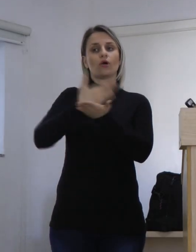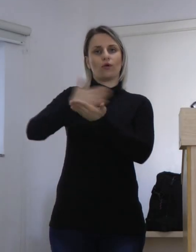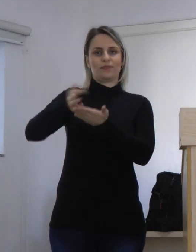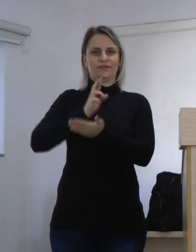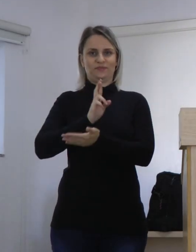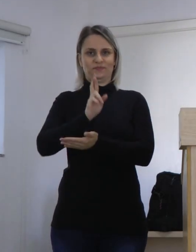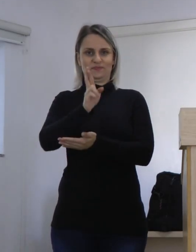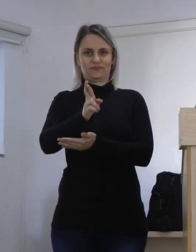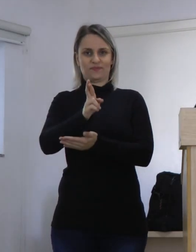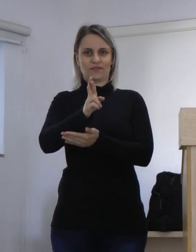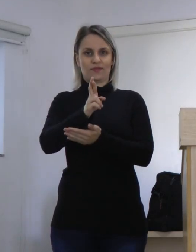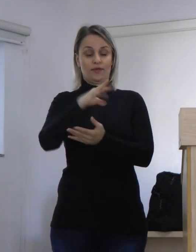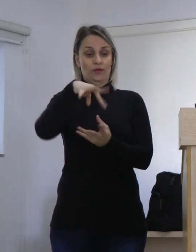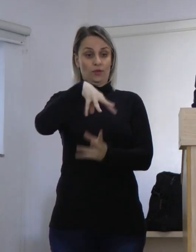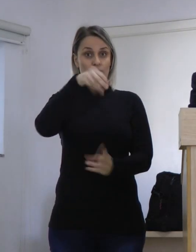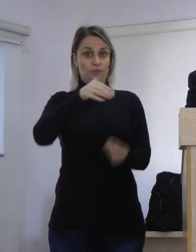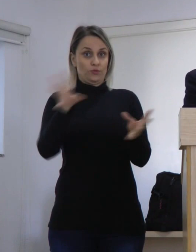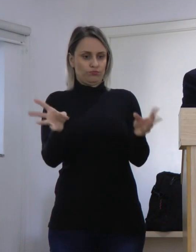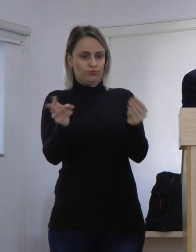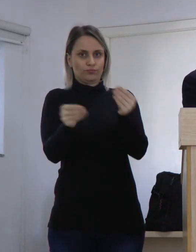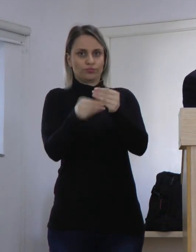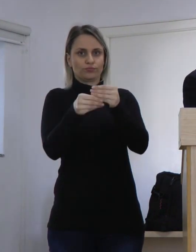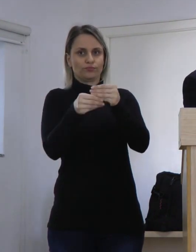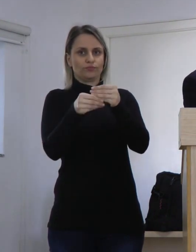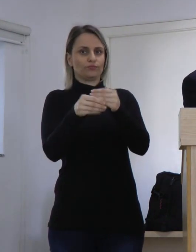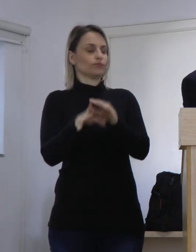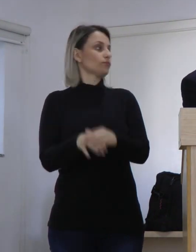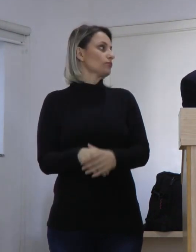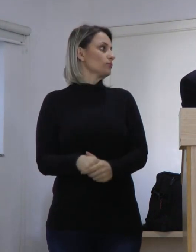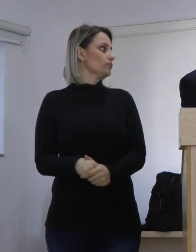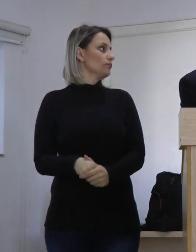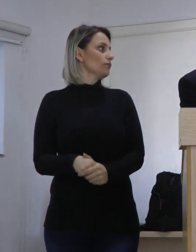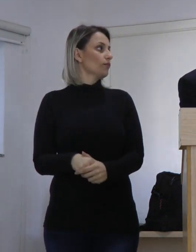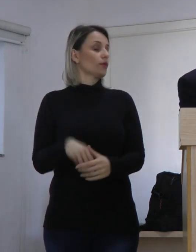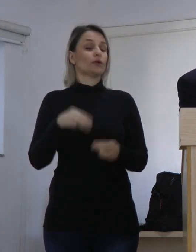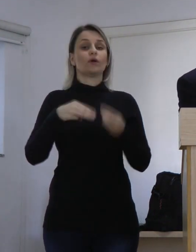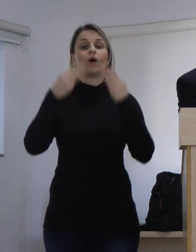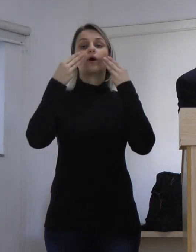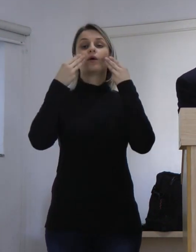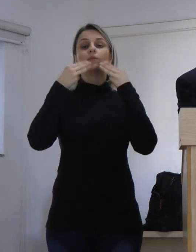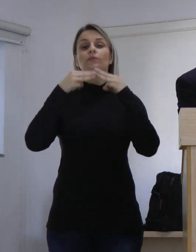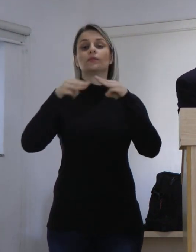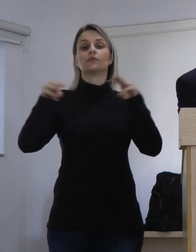complementam. Nós fizemos um resumo para vocês aqui. A missão dos espíritos é se